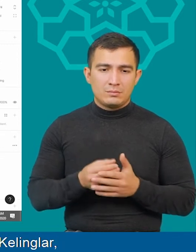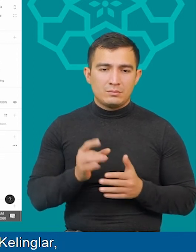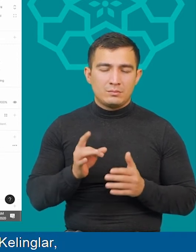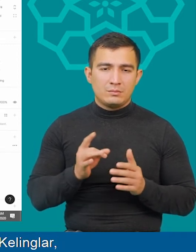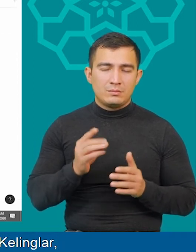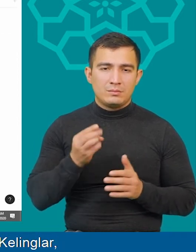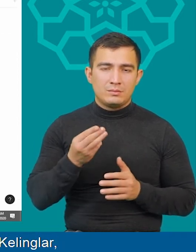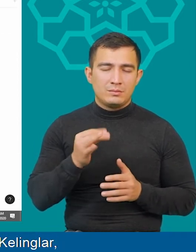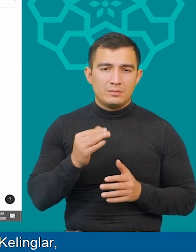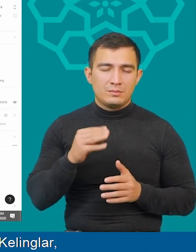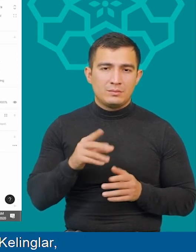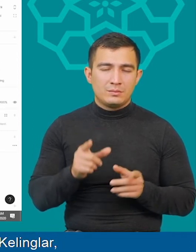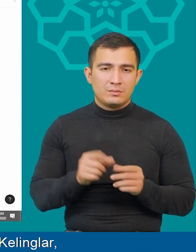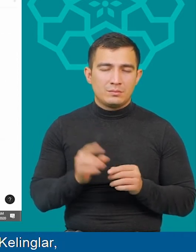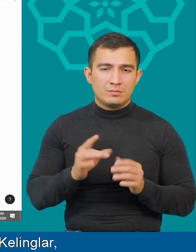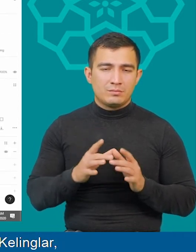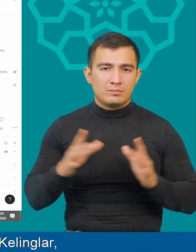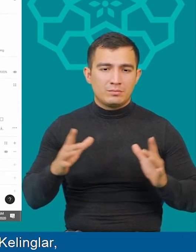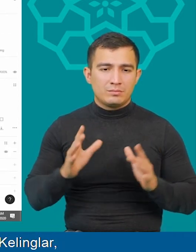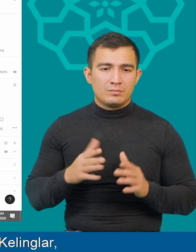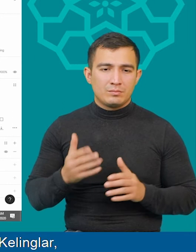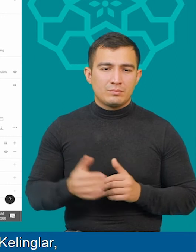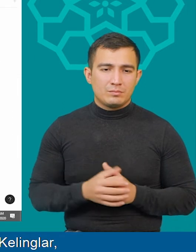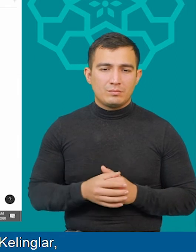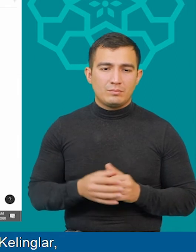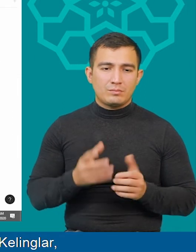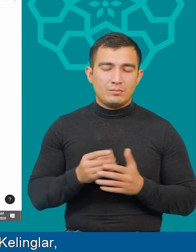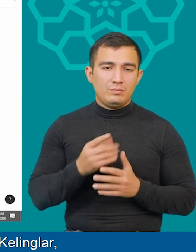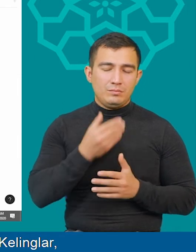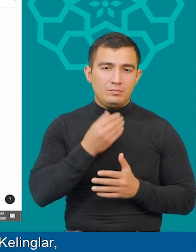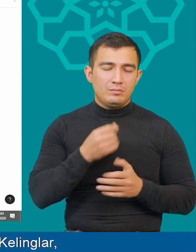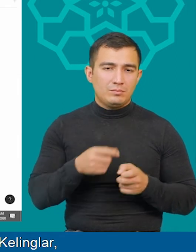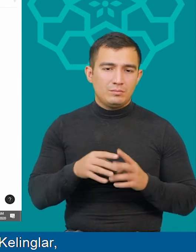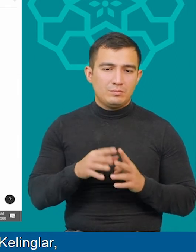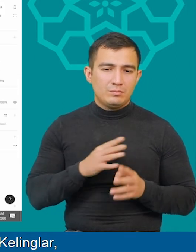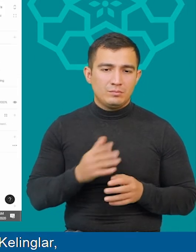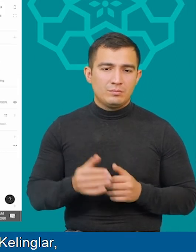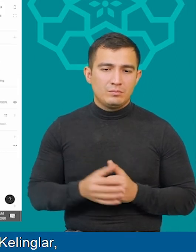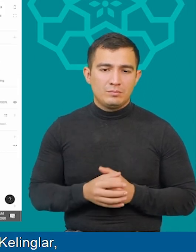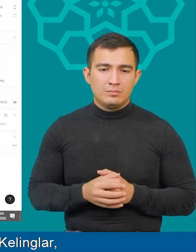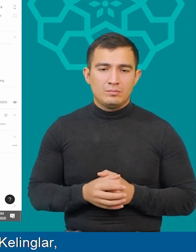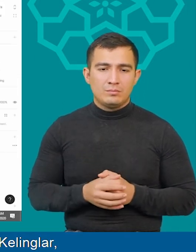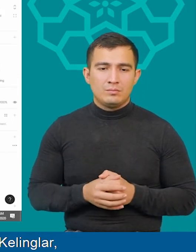shift bilan kattalashtirib olaman. Voilà, bizda sal yaxshiroq bo'ldi ko'rinishi.